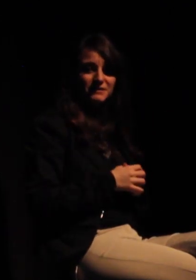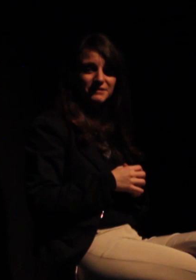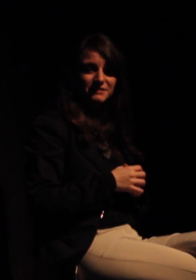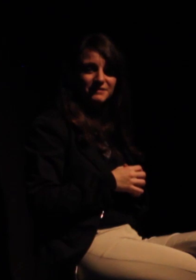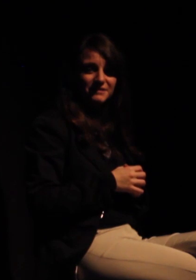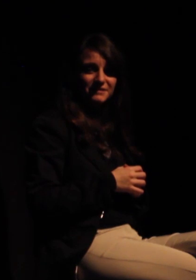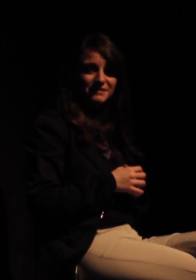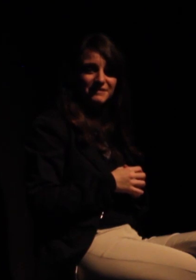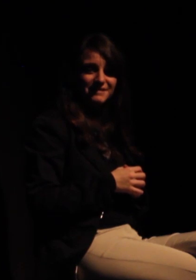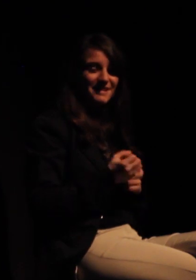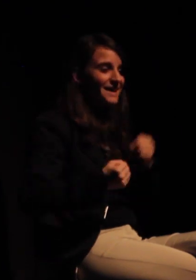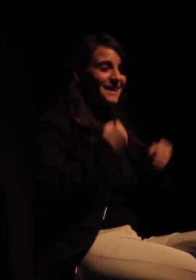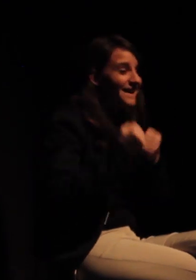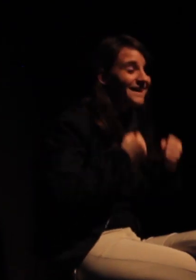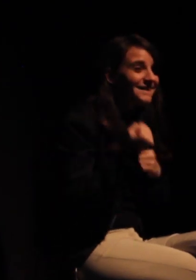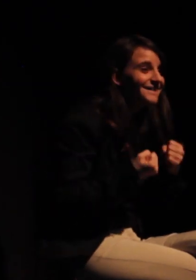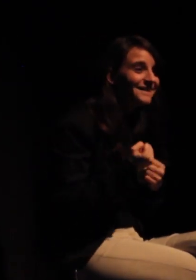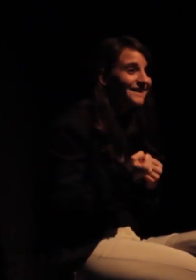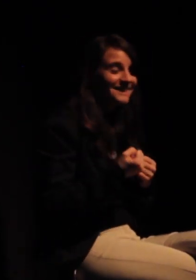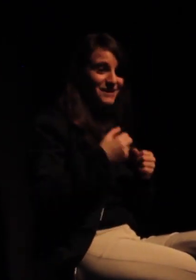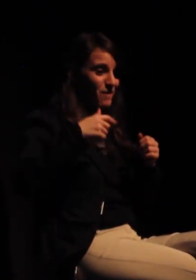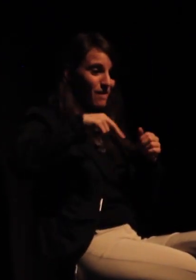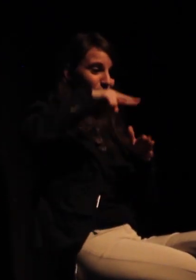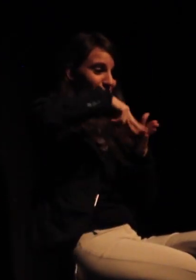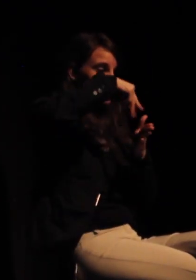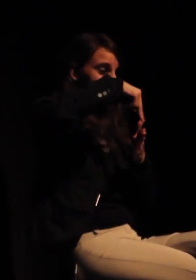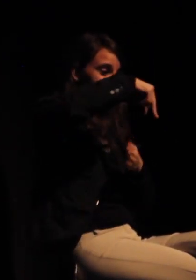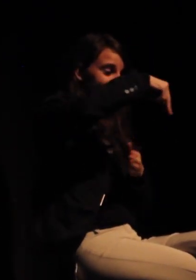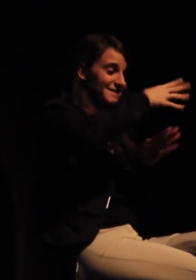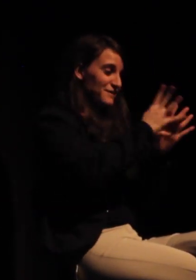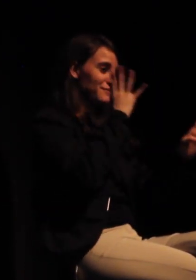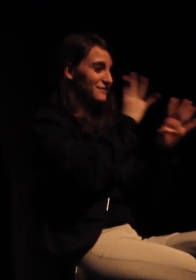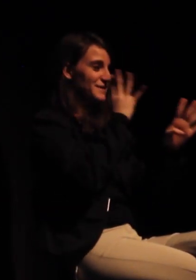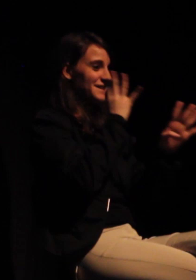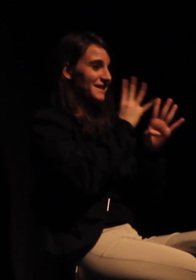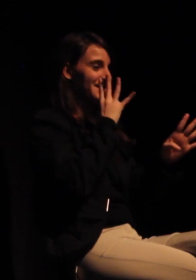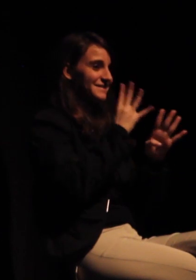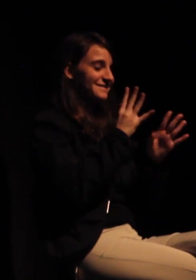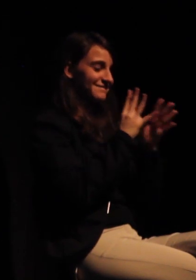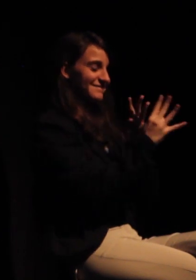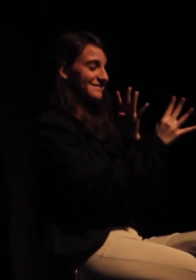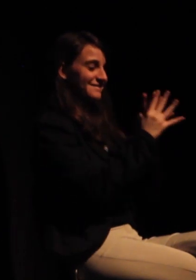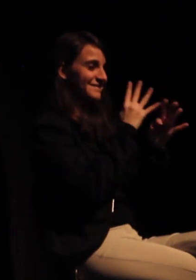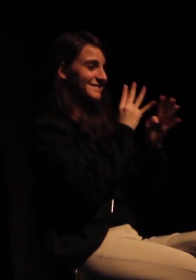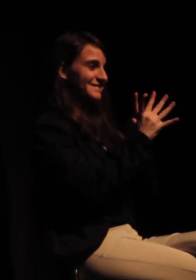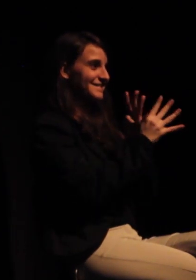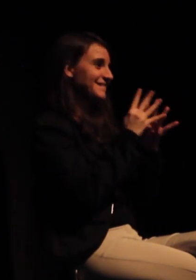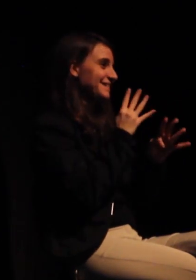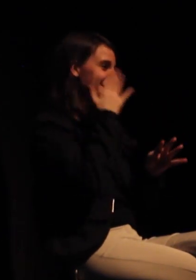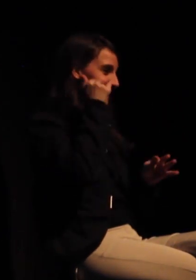saí correndo, porque eu não sou daquela turma de desvairado que levanta e fica todo mundo se encoxando naquele